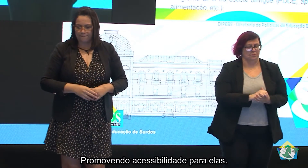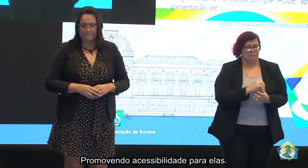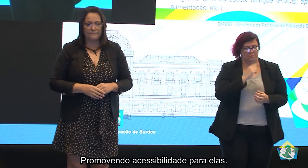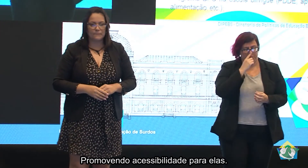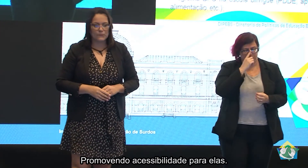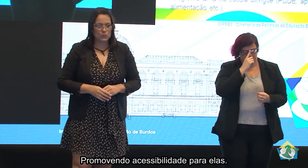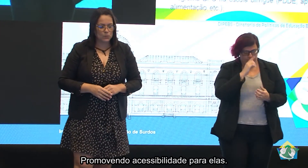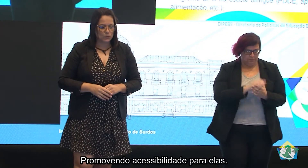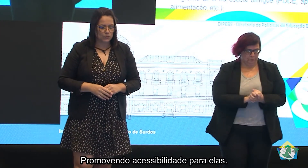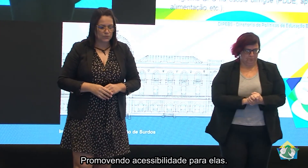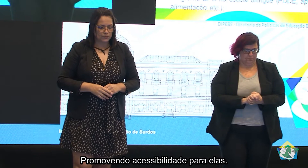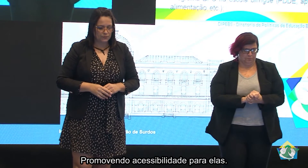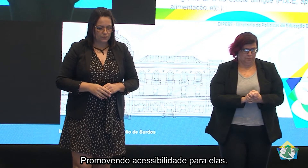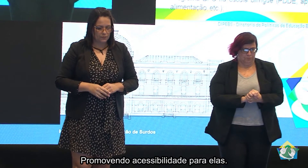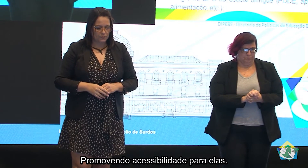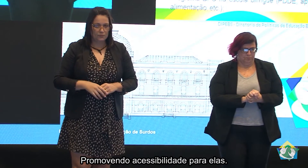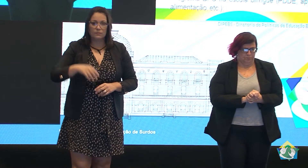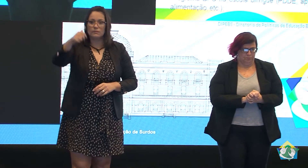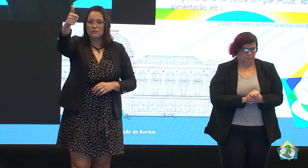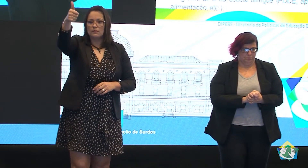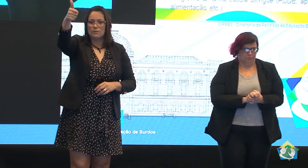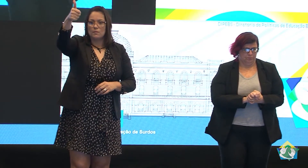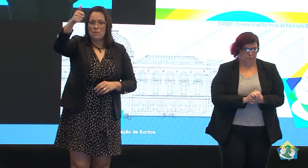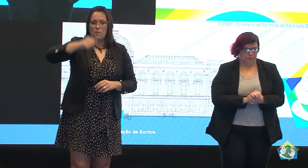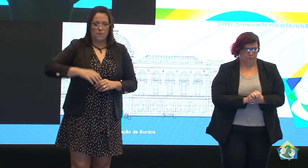a acessibilidade para elas. Pode passar, por favor.